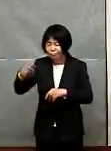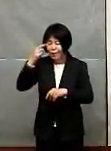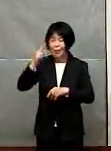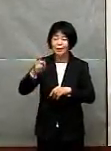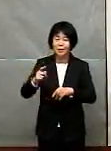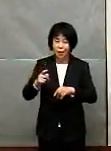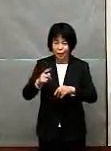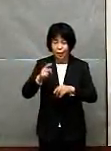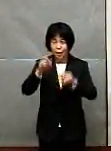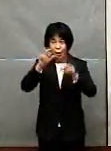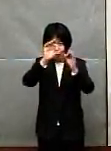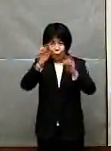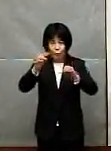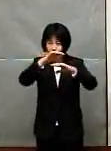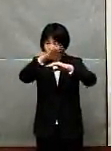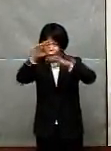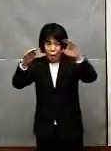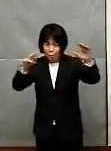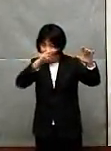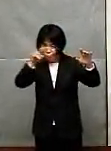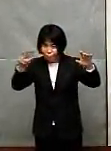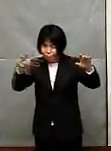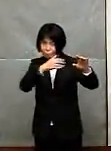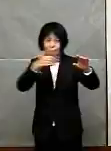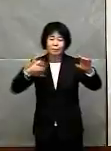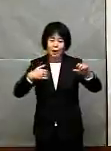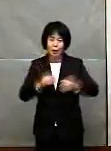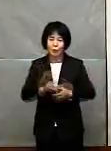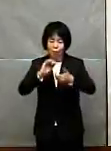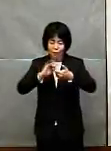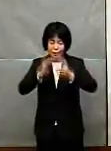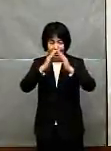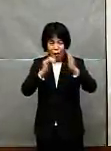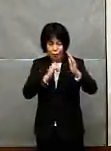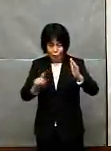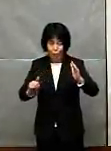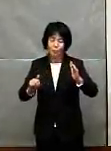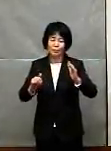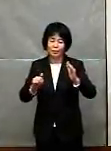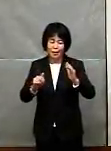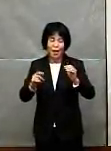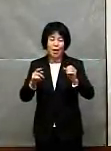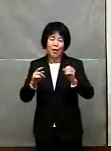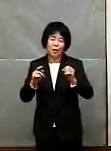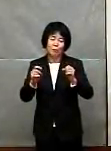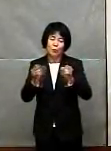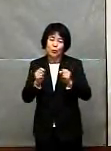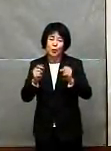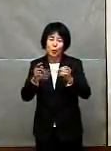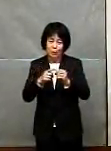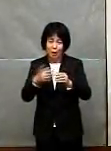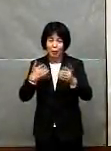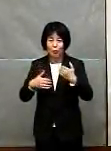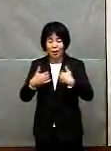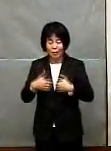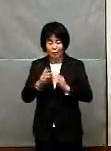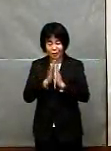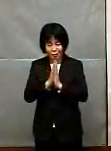大な山々を眺めることができます。ぜひご家族で冬の山形をお楽しみいただきたいと思